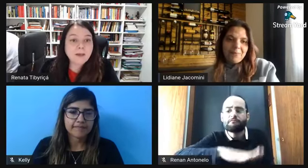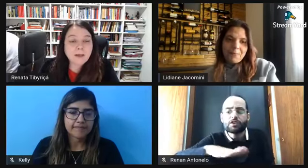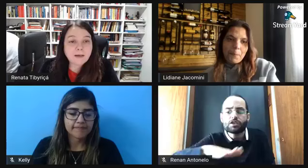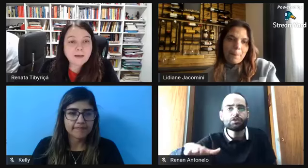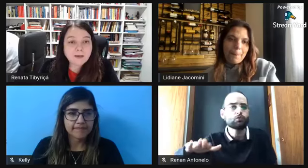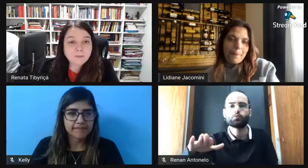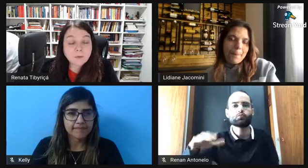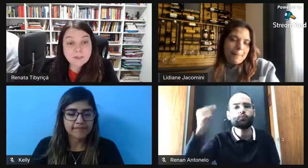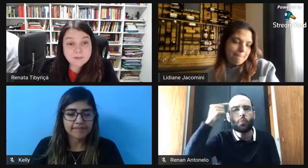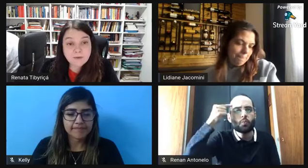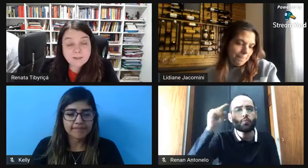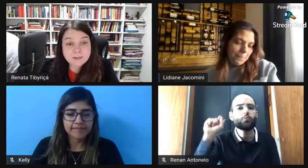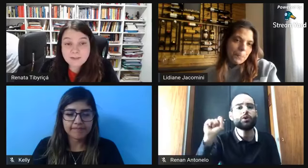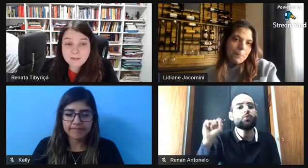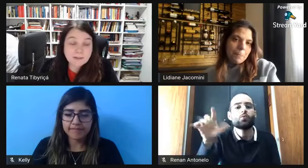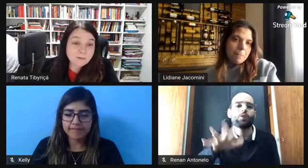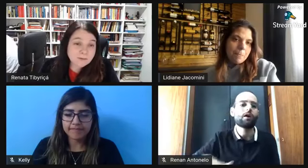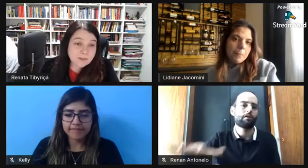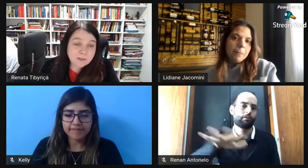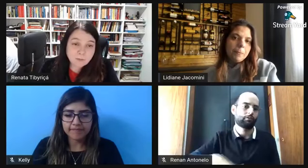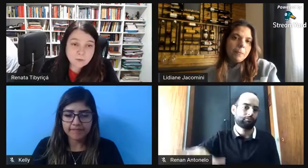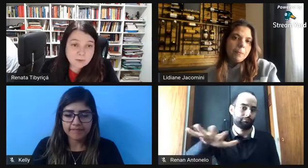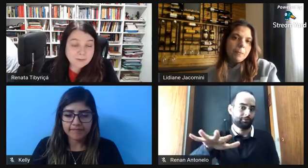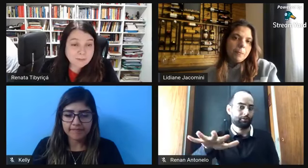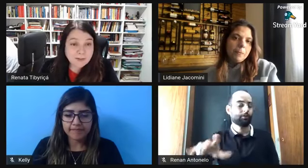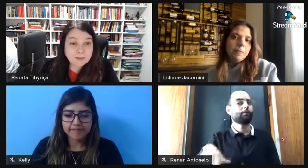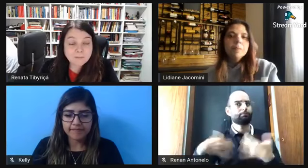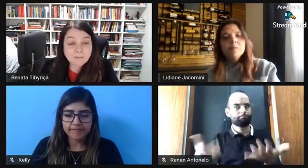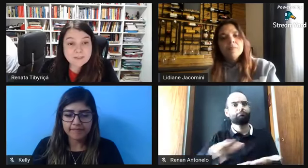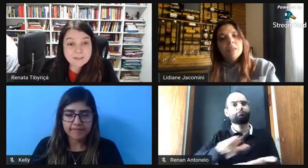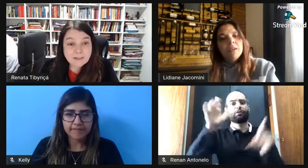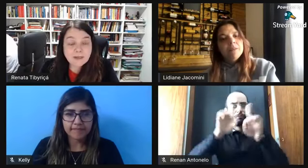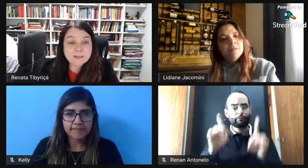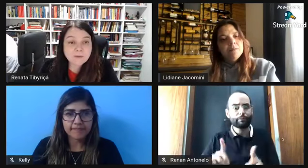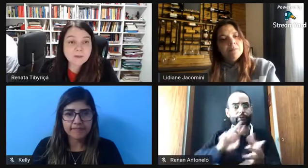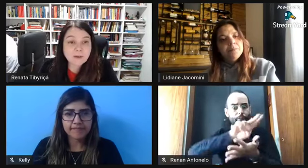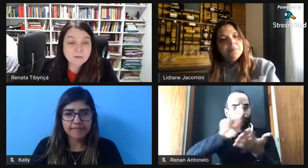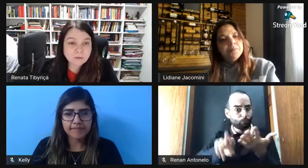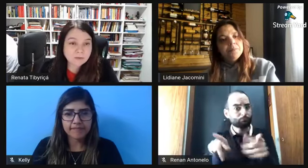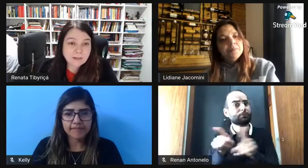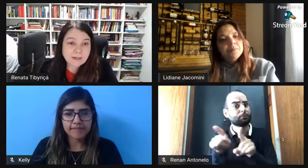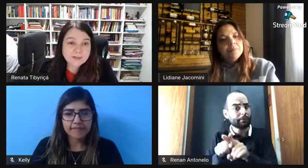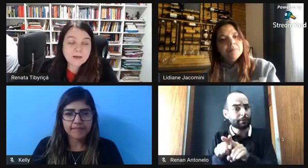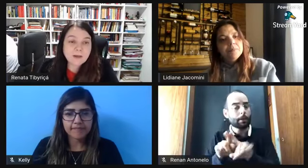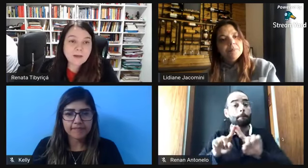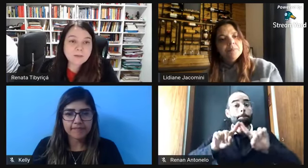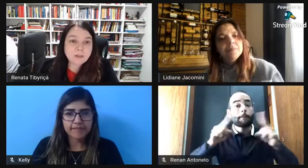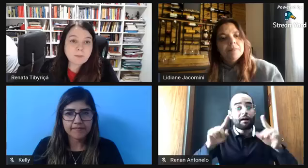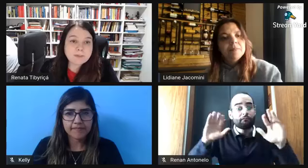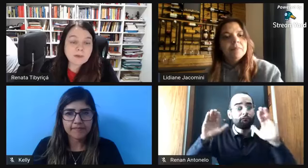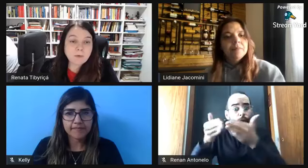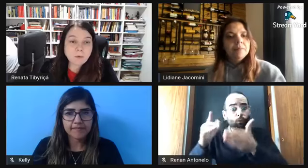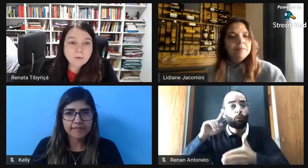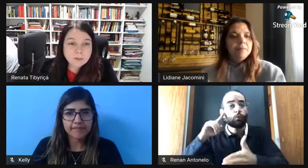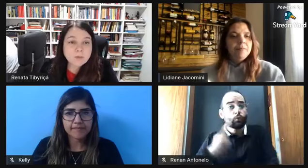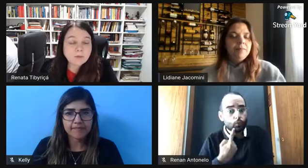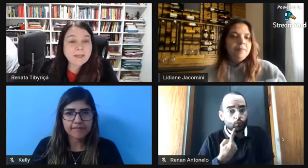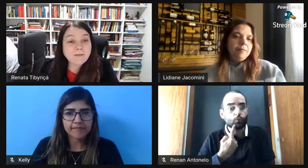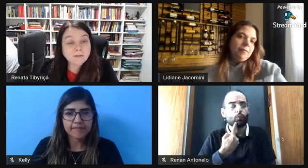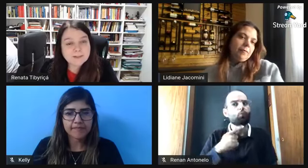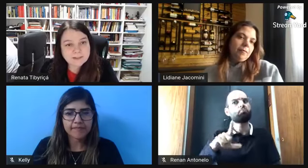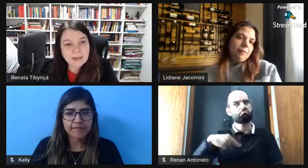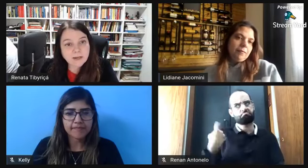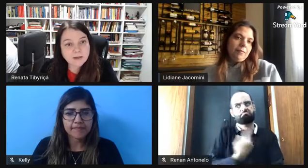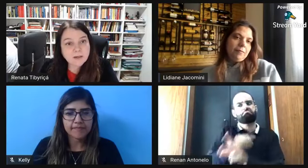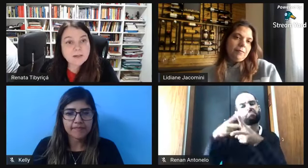né? Muitas vezes, e da deficiência múltipla também. Então, mas assim, em relação à surdez, a gente percebe o quanto a gente